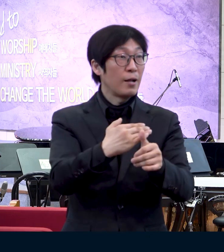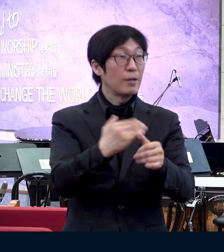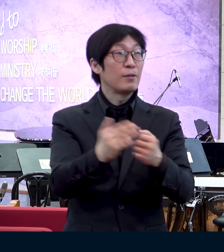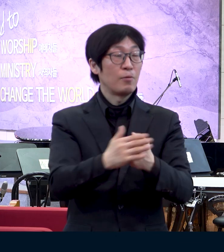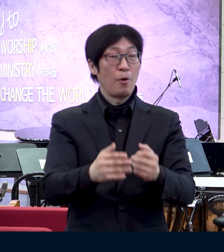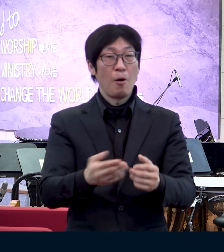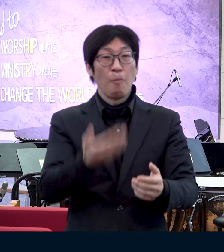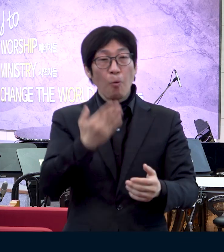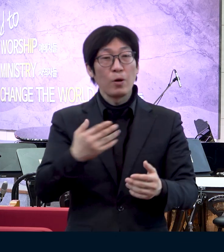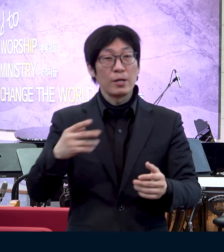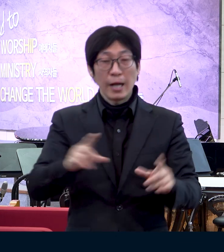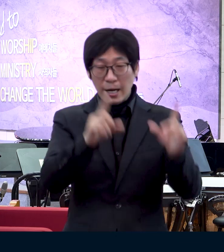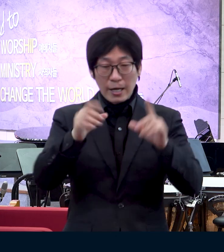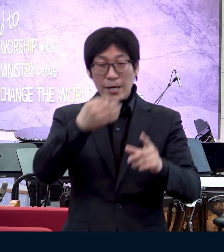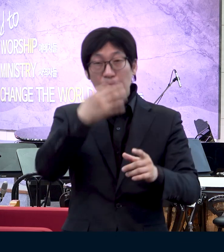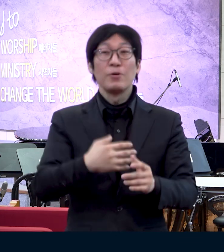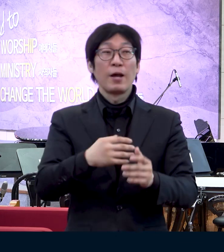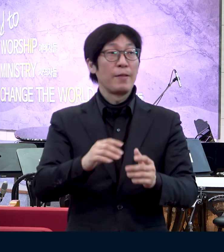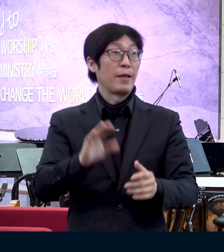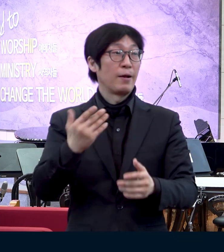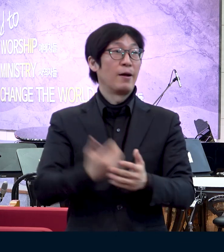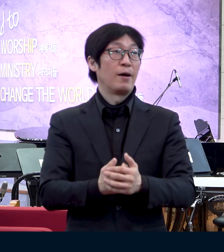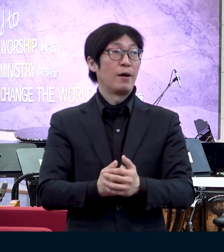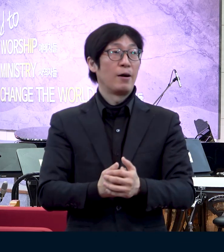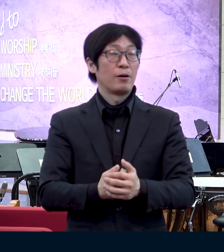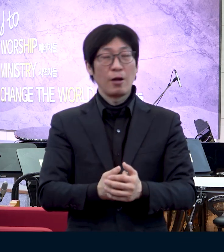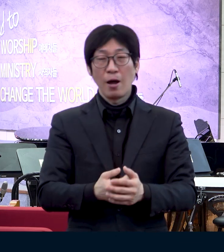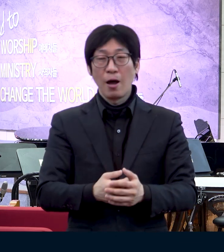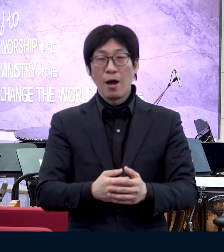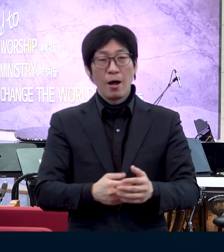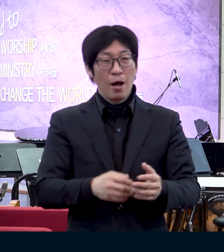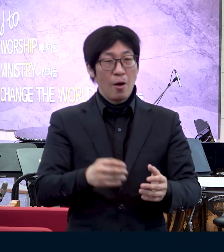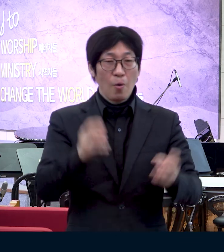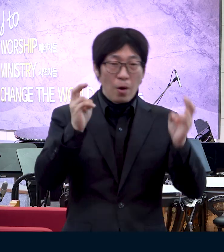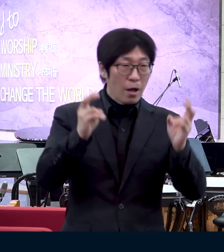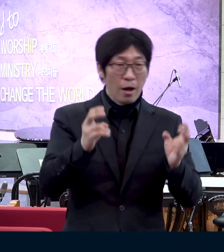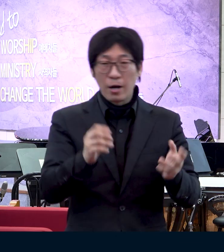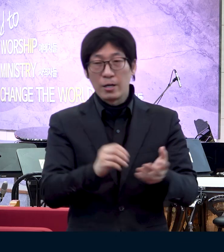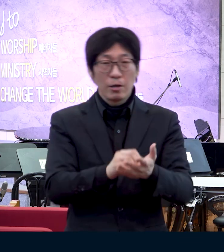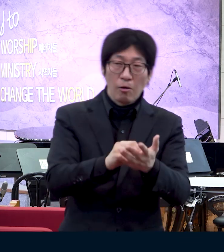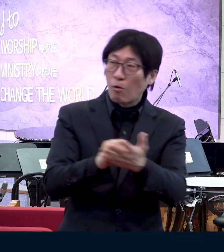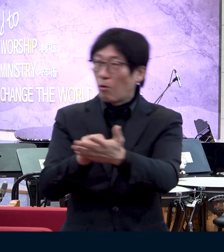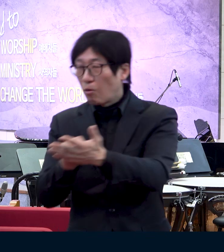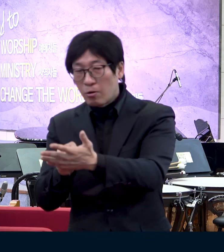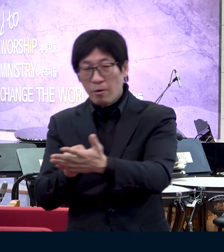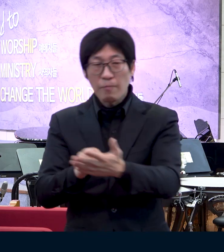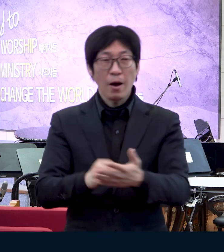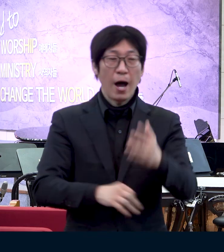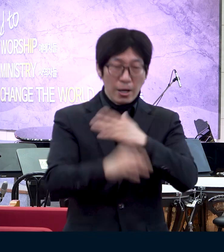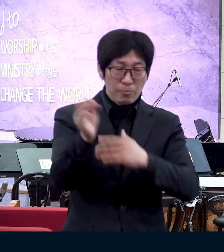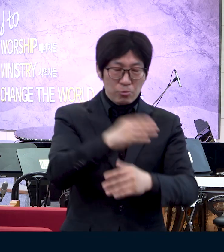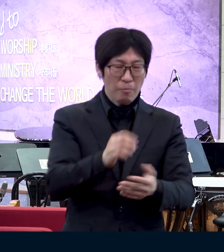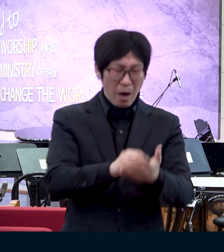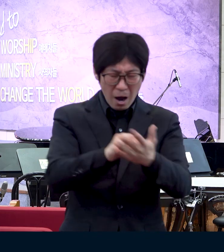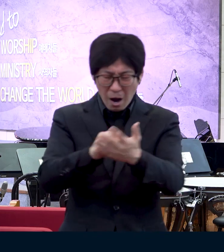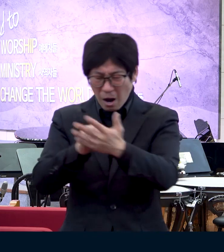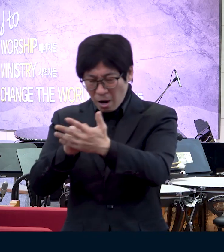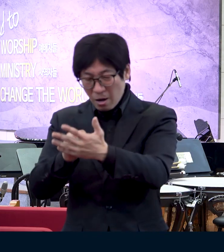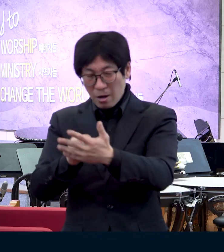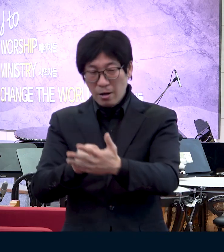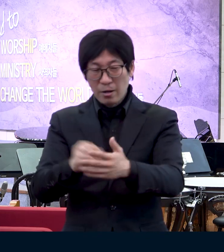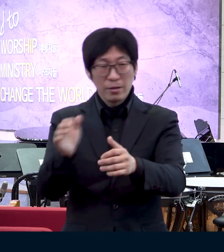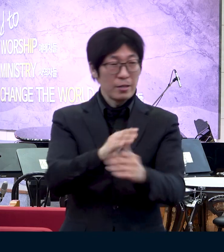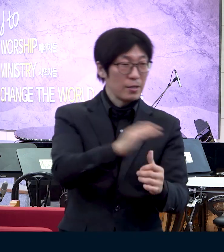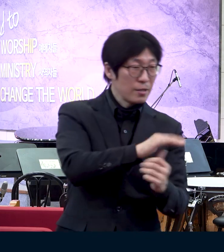그래서 정말 하여간 그 직업을 구하기 위해서 아침부터 나갔다가 또 못 구하고 돌아오고 하는 아주 힘든